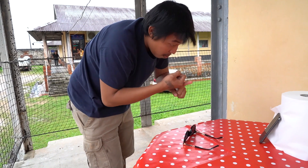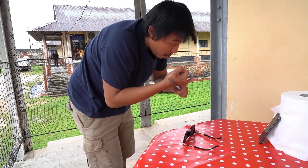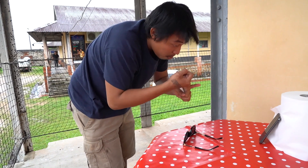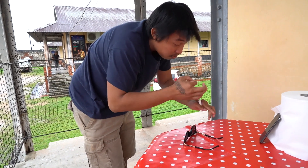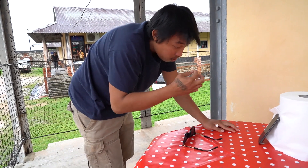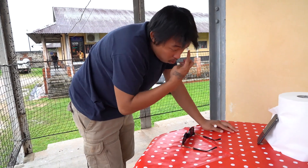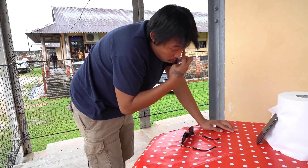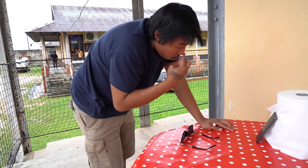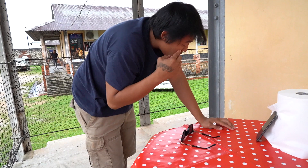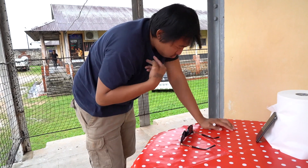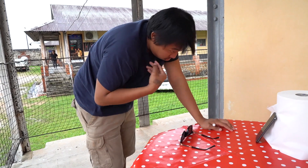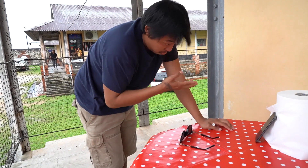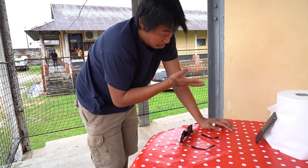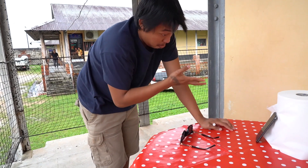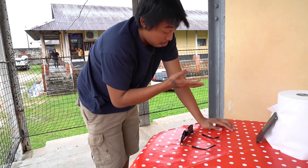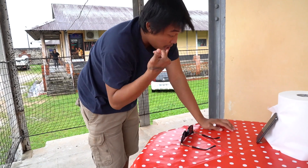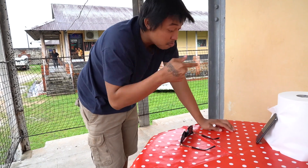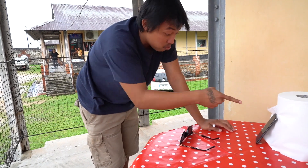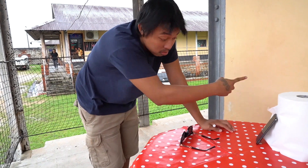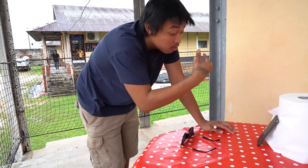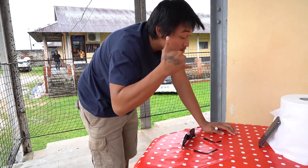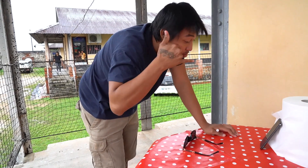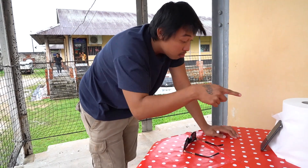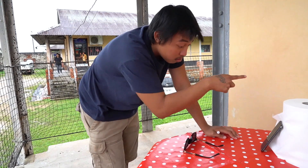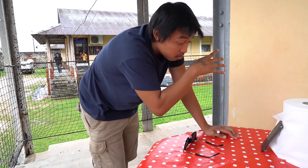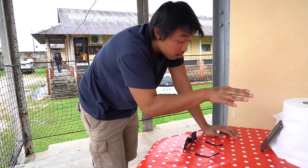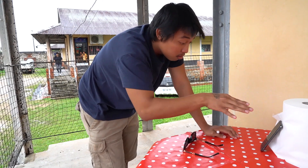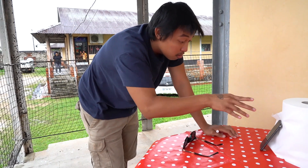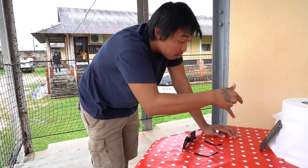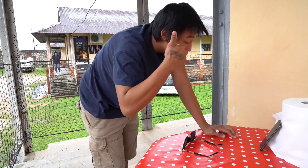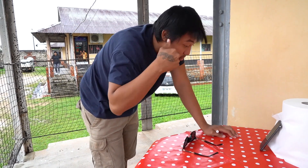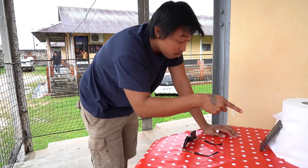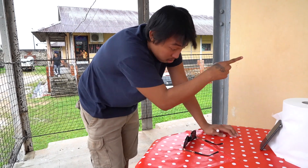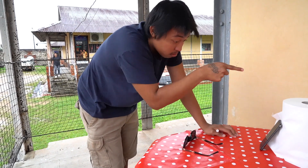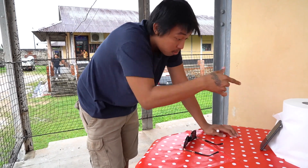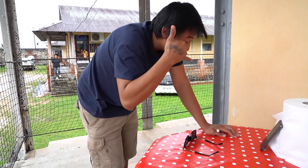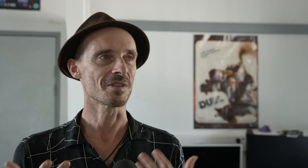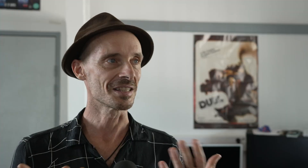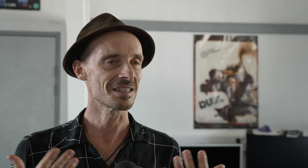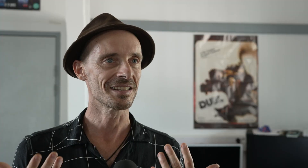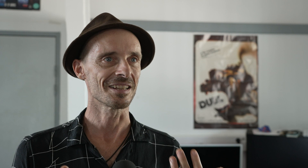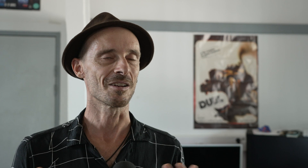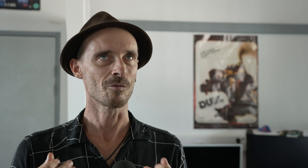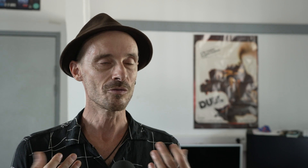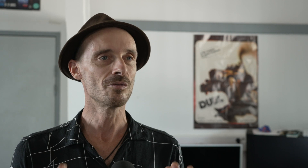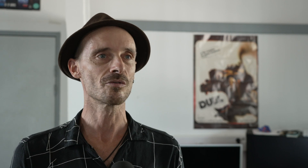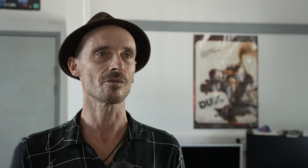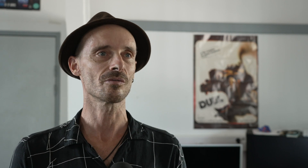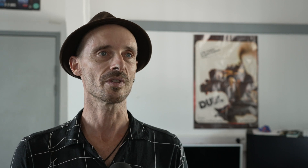le même espace. Et puis pour nous, tout simplement, c'est aussi... on ne comprenait pas forcément. On arrivait à déceler qu'au bout de 2 jours de